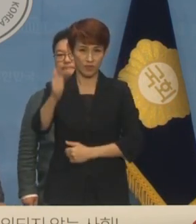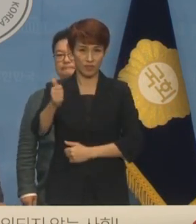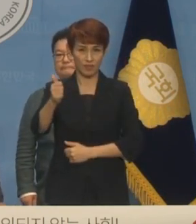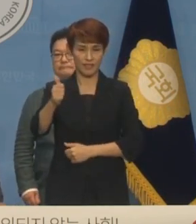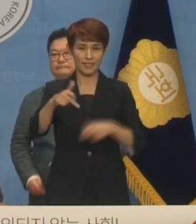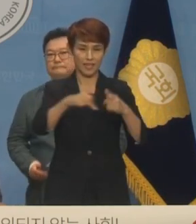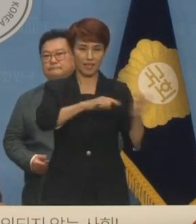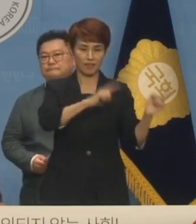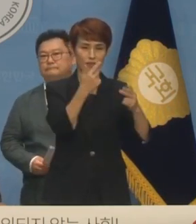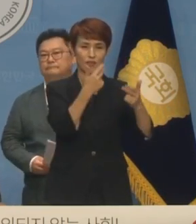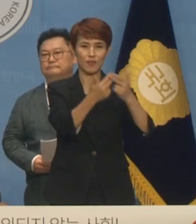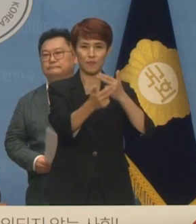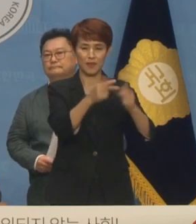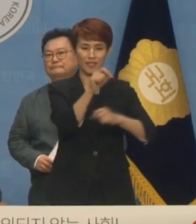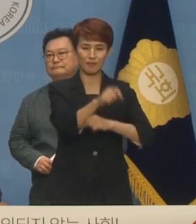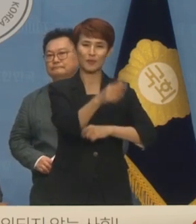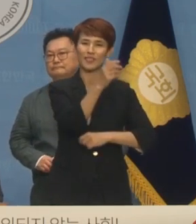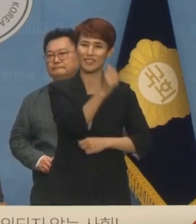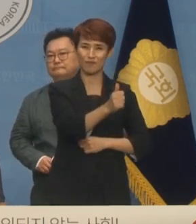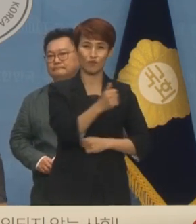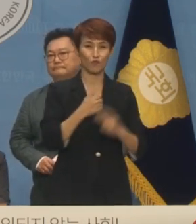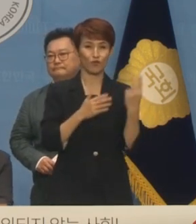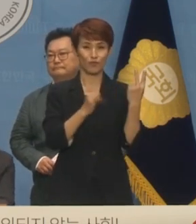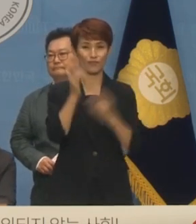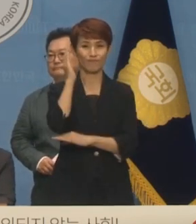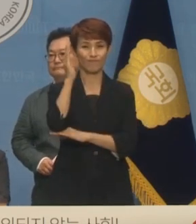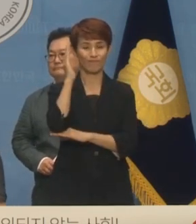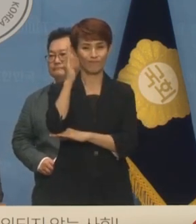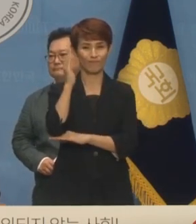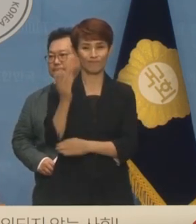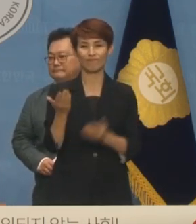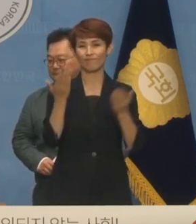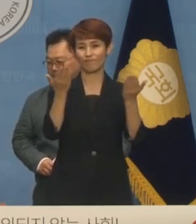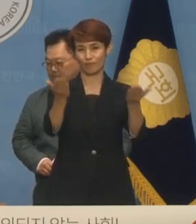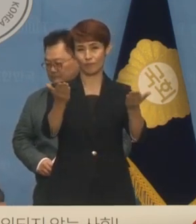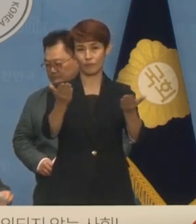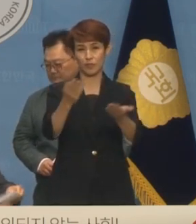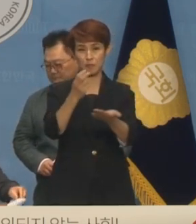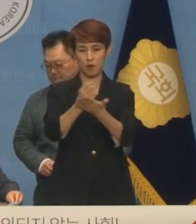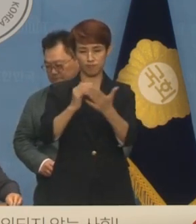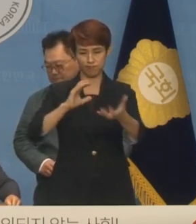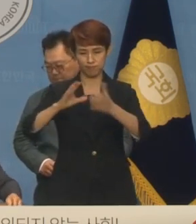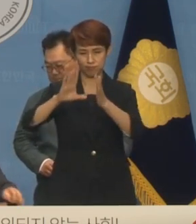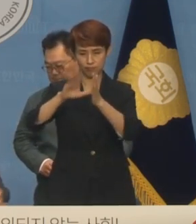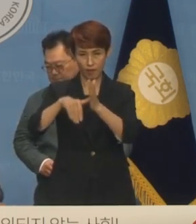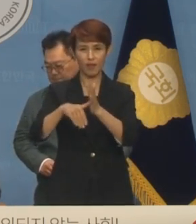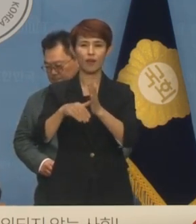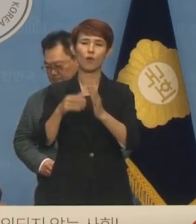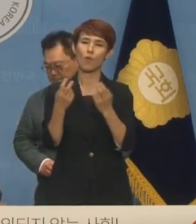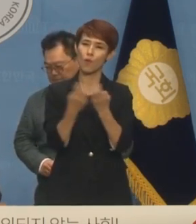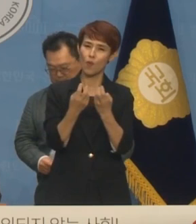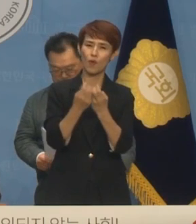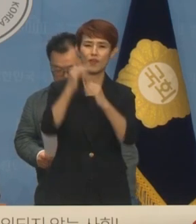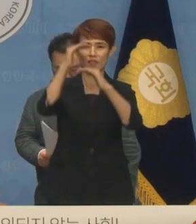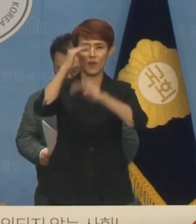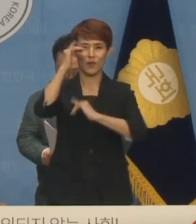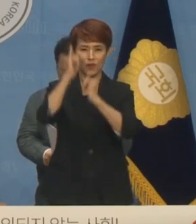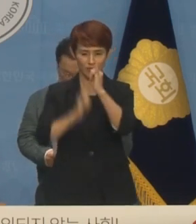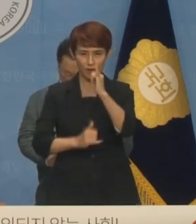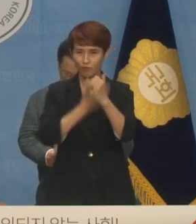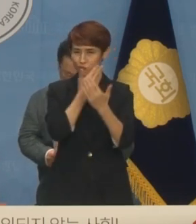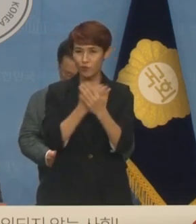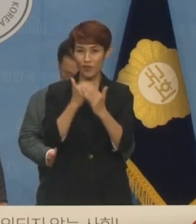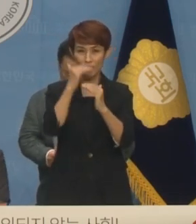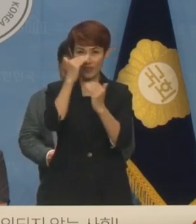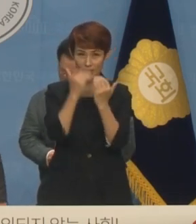한국장애인제협회 조성민 사무총장님 두 분의 자문위원께서 법안의 논의 과정 및 역사 그리고 국제 동향과 필요성